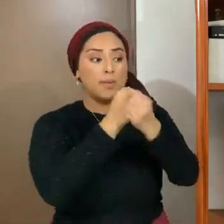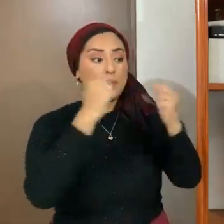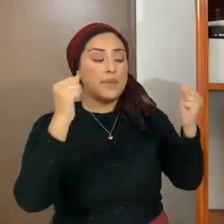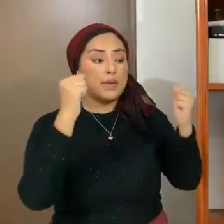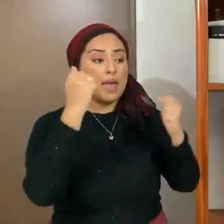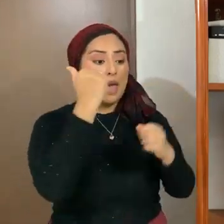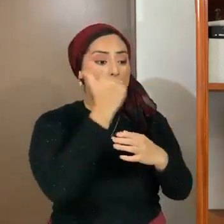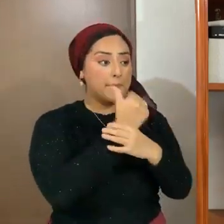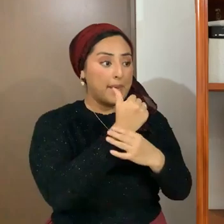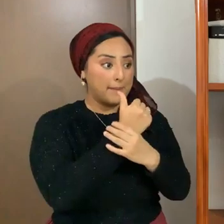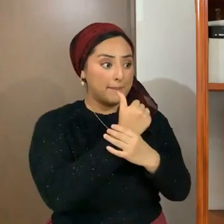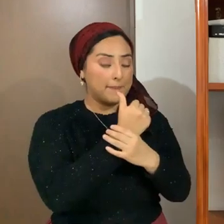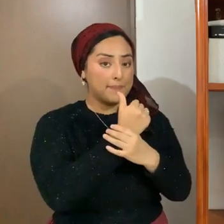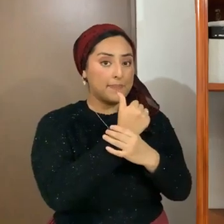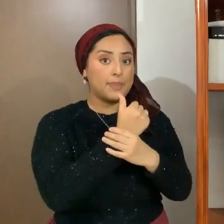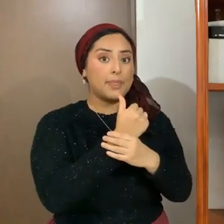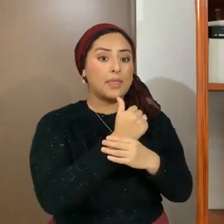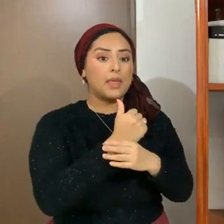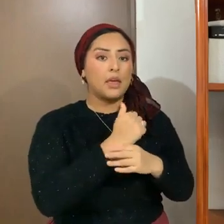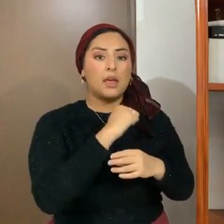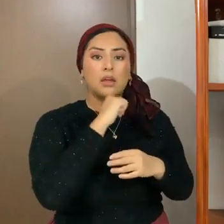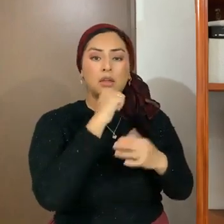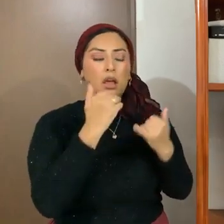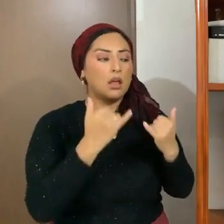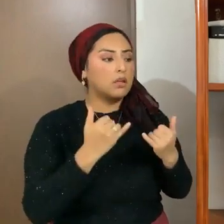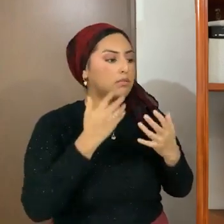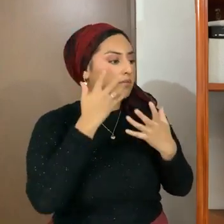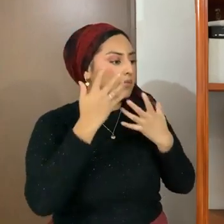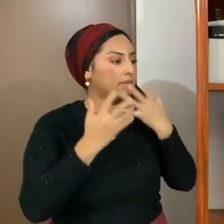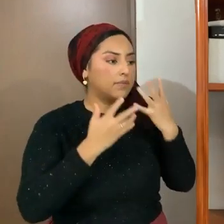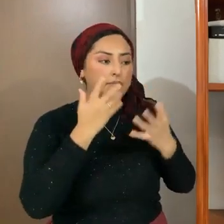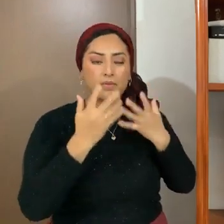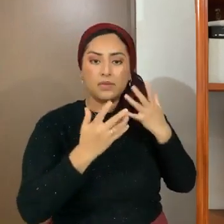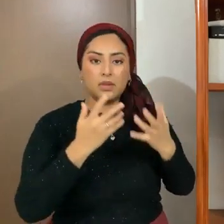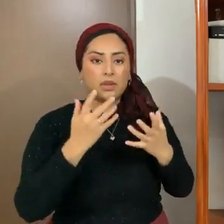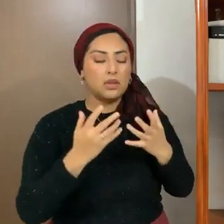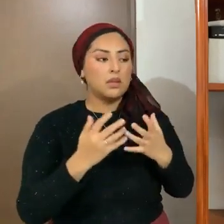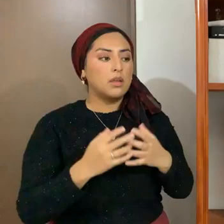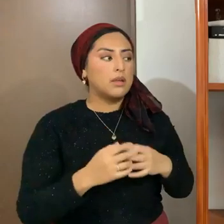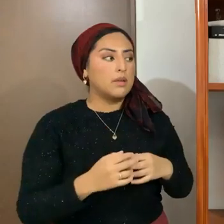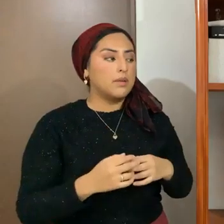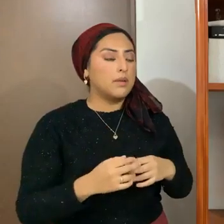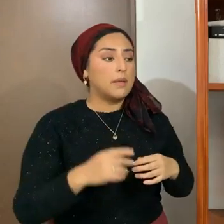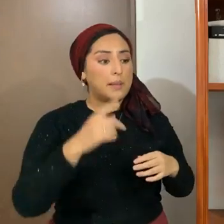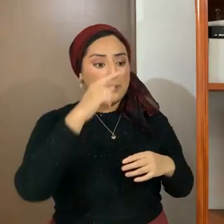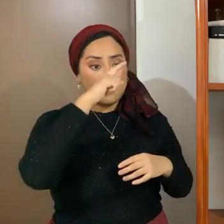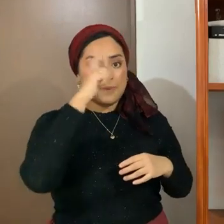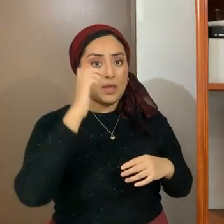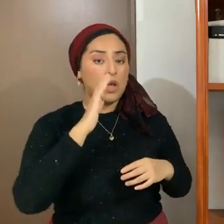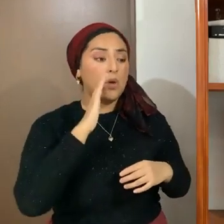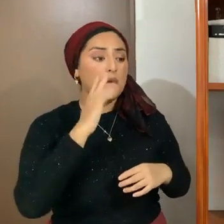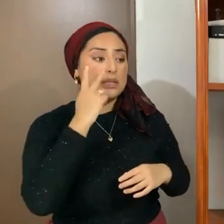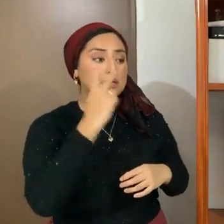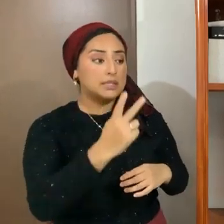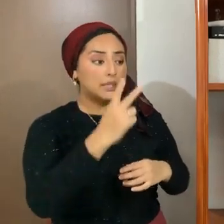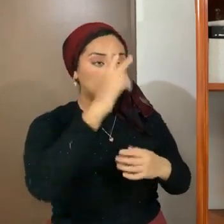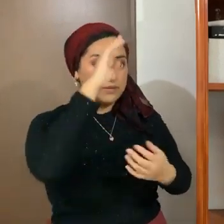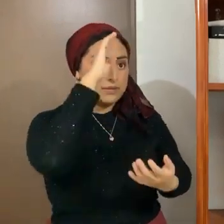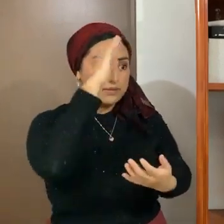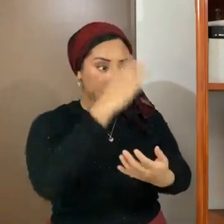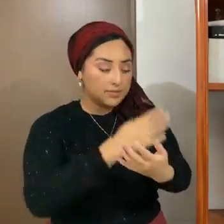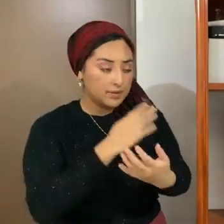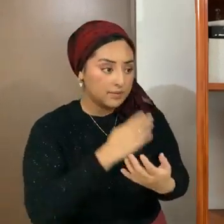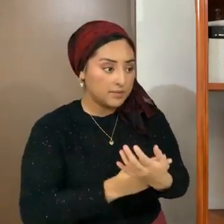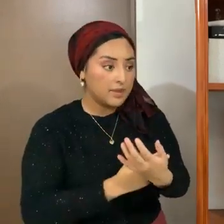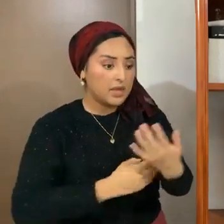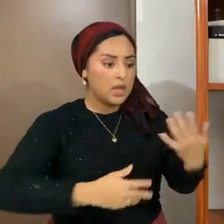dice así a la casa de Jacob, no será ahora avergonzado Jacob, ni su rostro se pondrá pálido, porque verá a sus hijos, obra de mis manos,